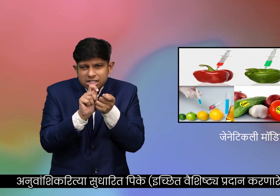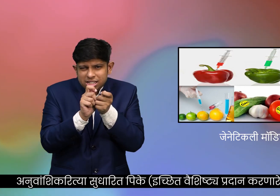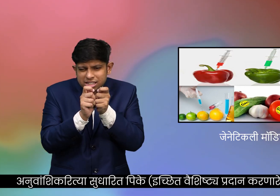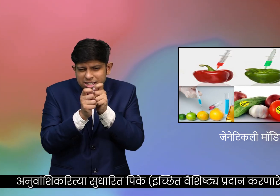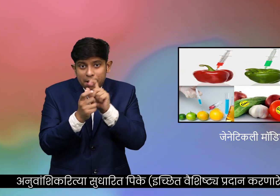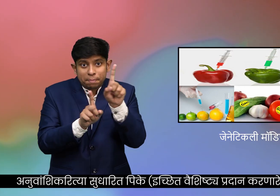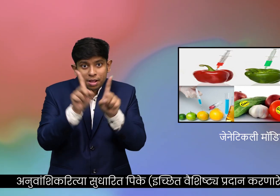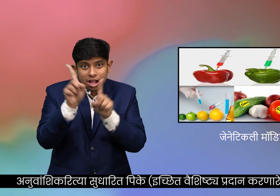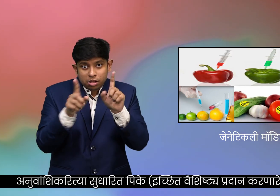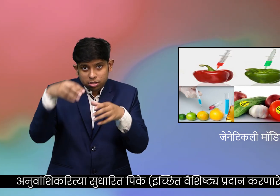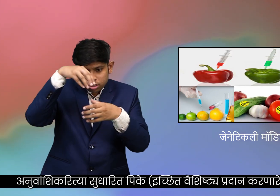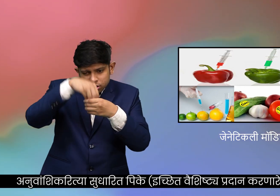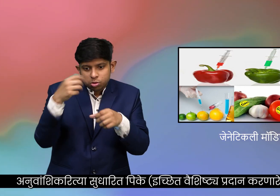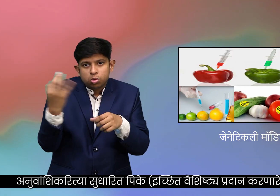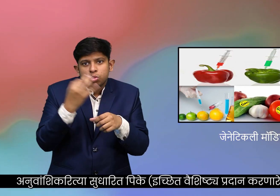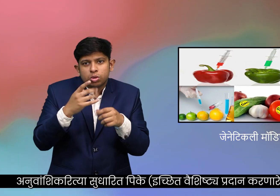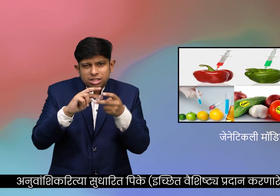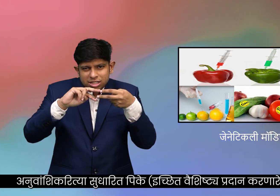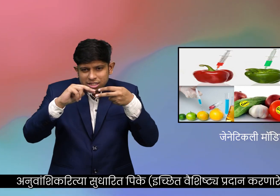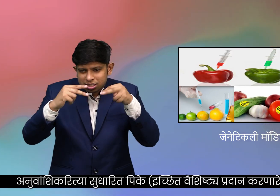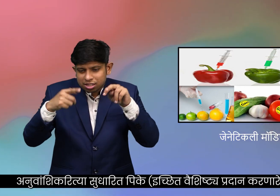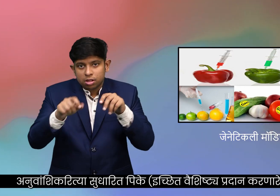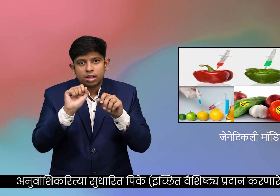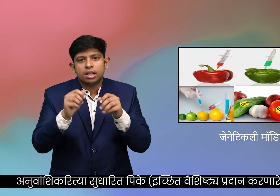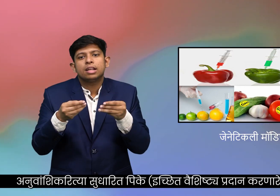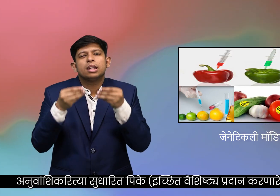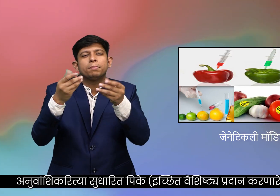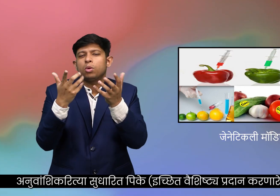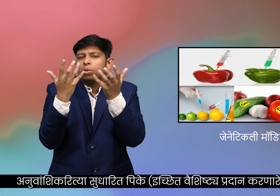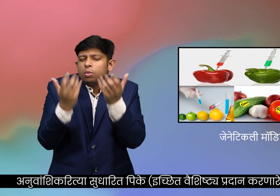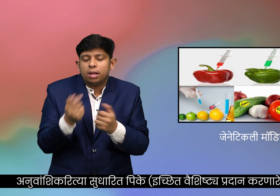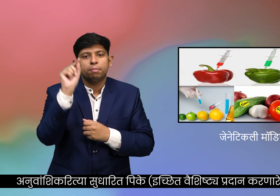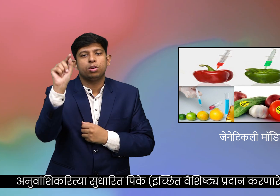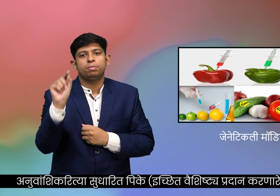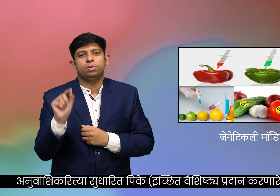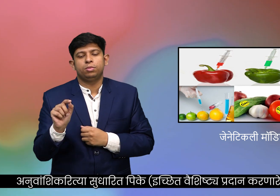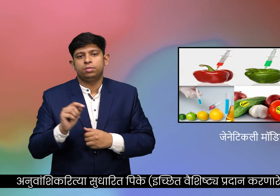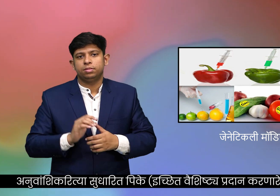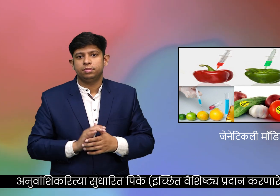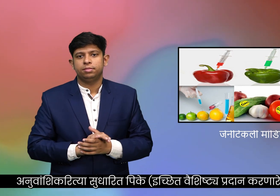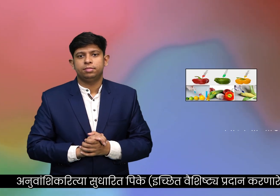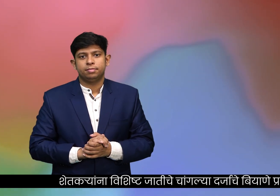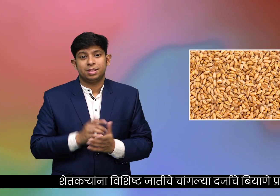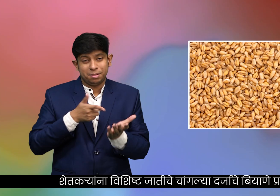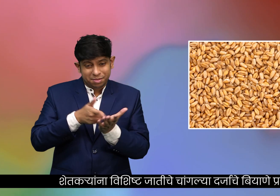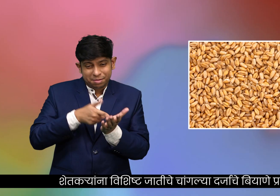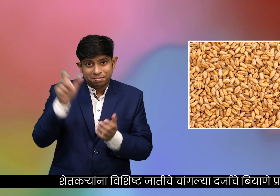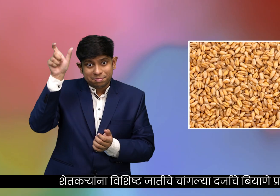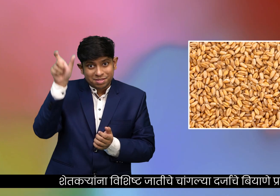आनुवांशिकरित्या सुधारित पिके. इच्छित वैशिष्ट्ये प्रदान करणारे जनुक सादर करणारे.